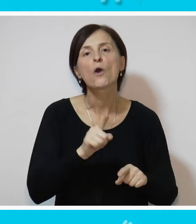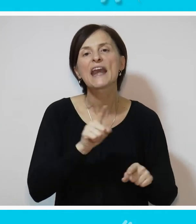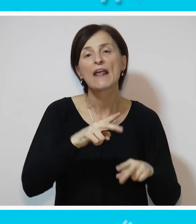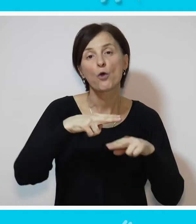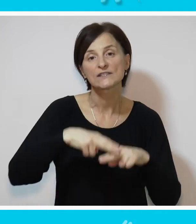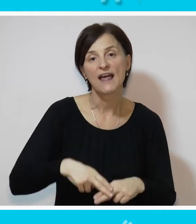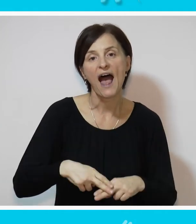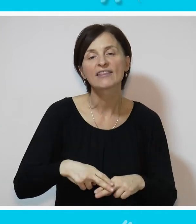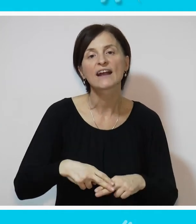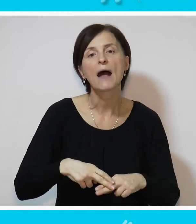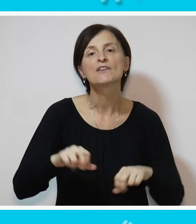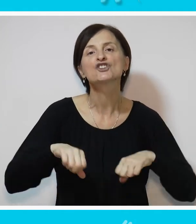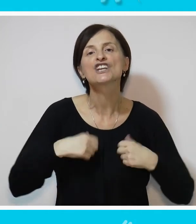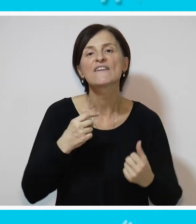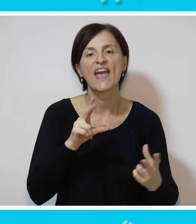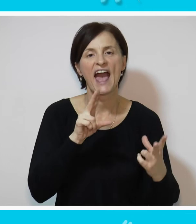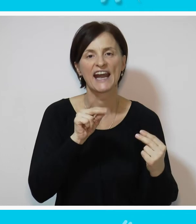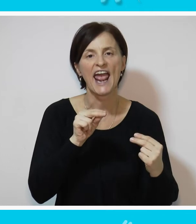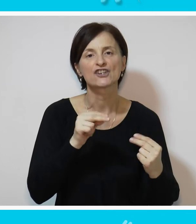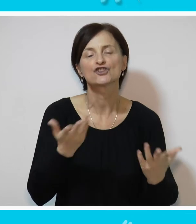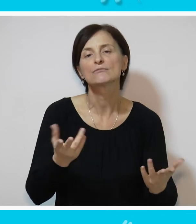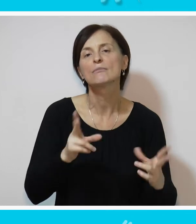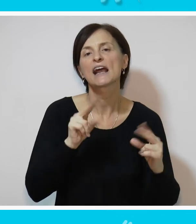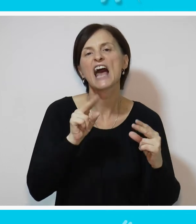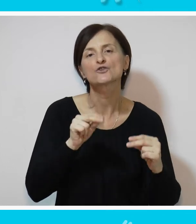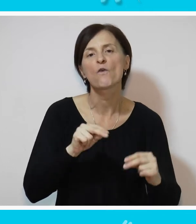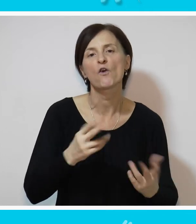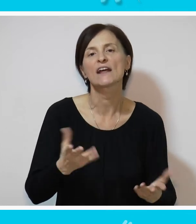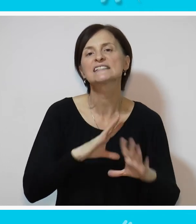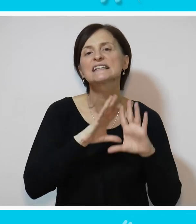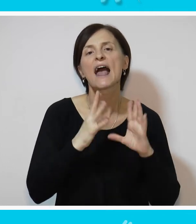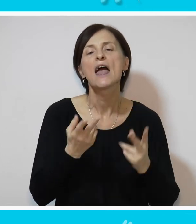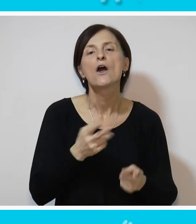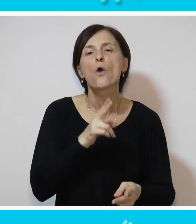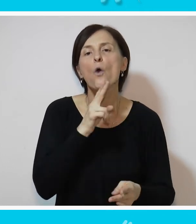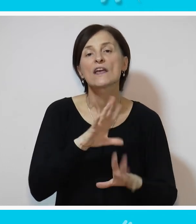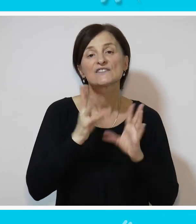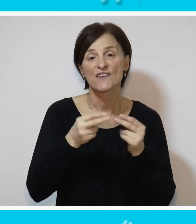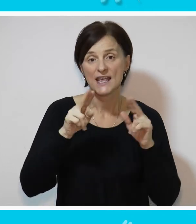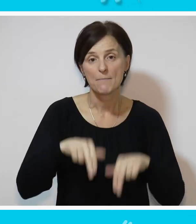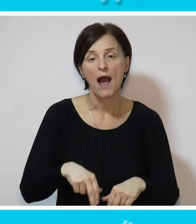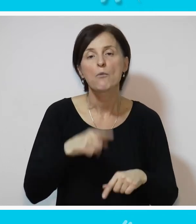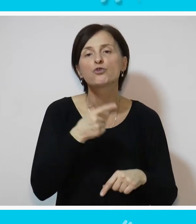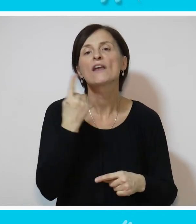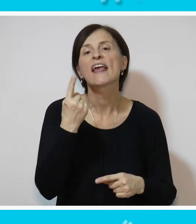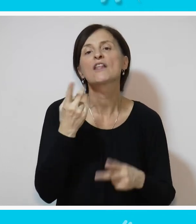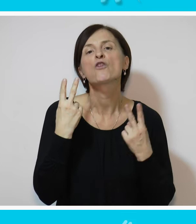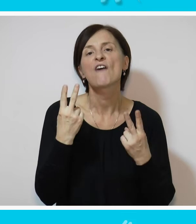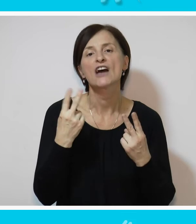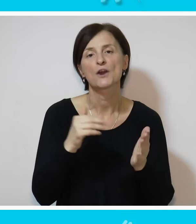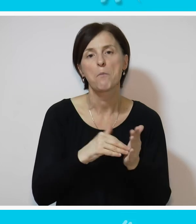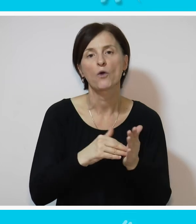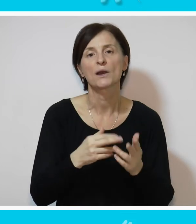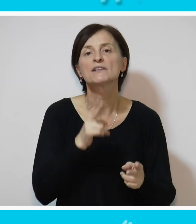elementarnog, znači nedostatka žive reči, razmene sa drugima koji svi imamo. To nam je jedna od osnovnih naših potreba, s